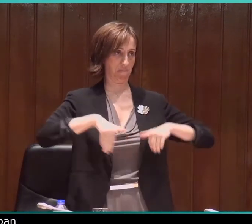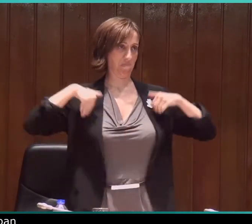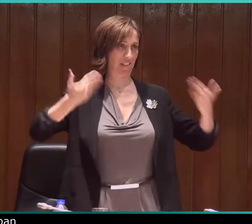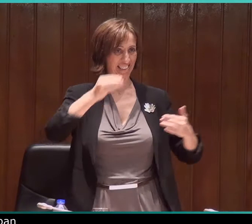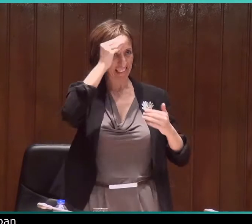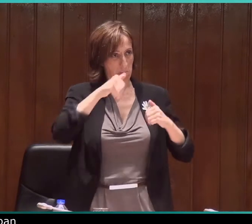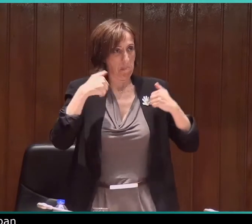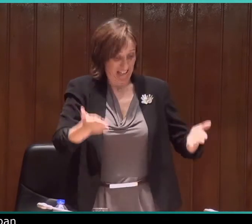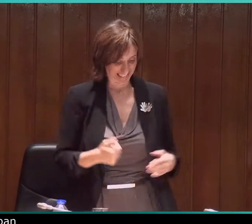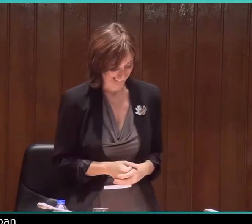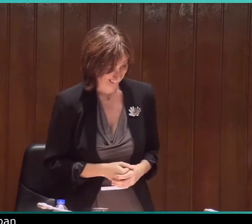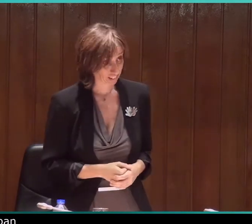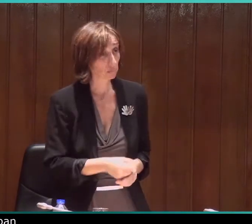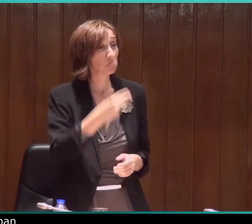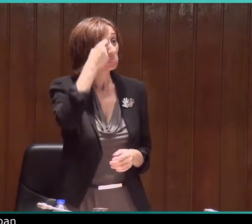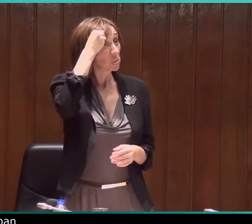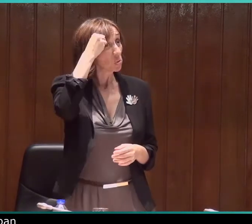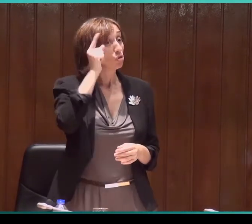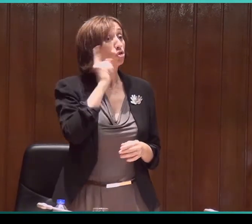y de la sociedad de la que formaban parte